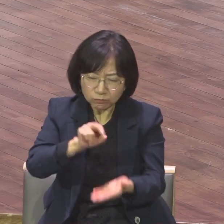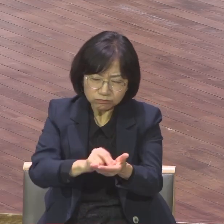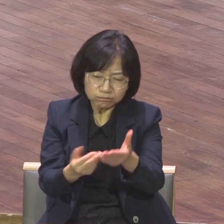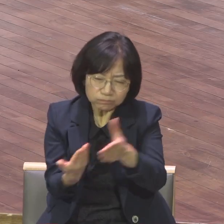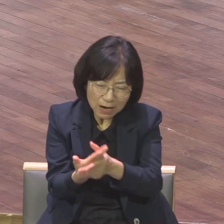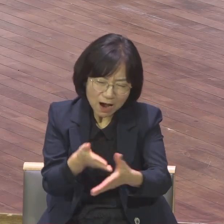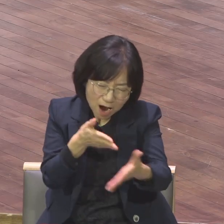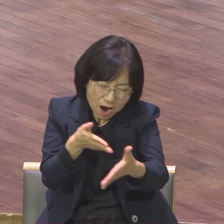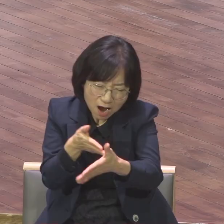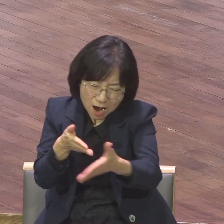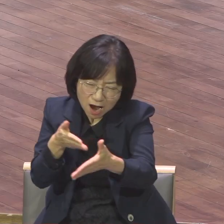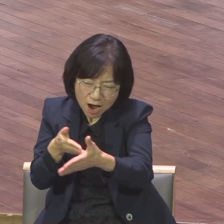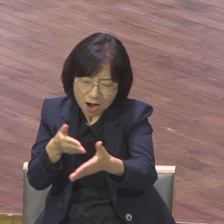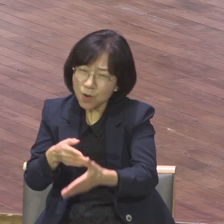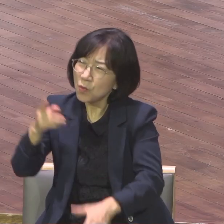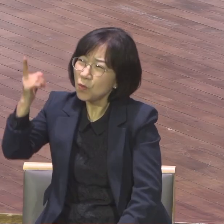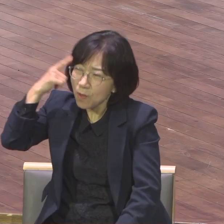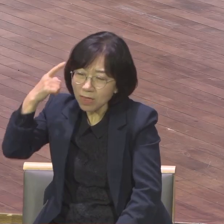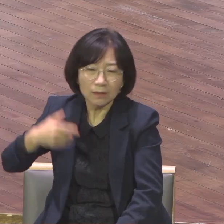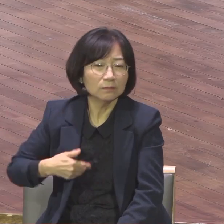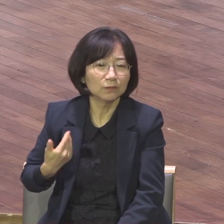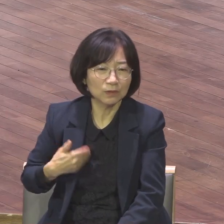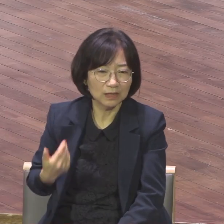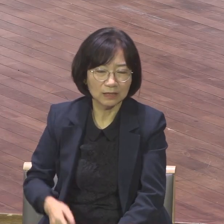끝까지 고집해. 다른 변명해.